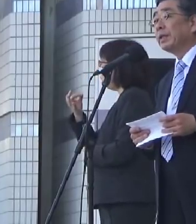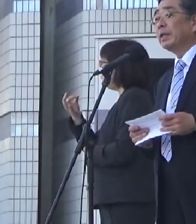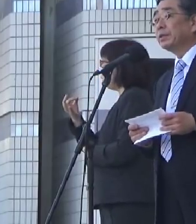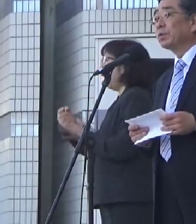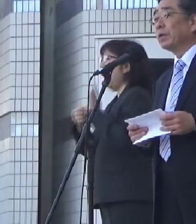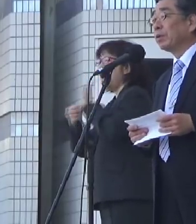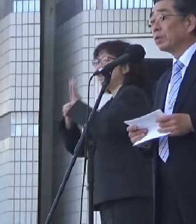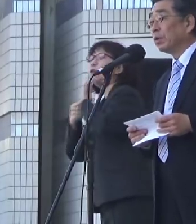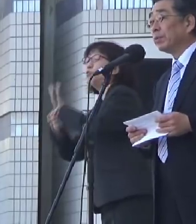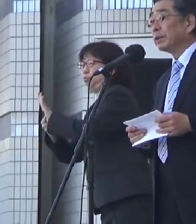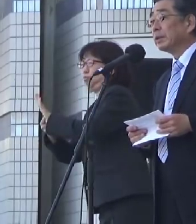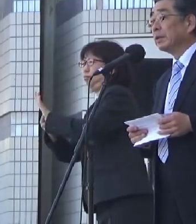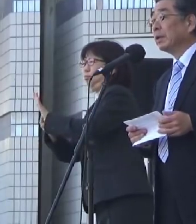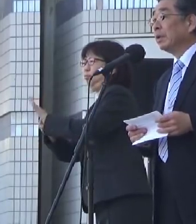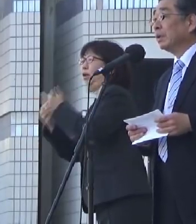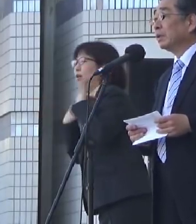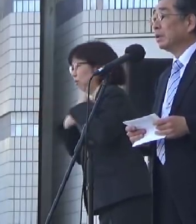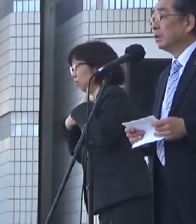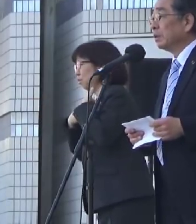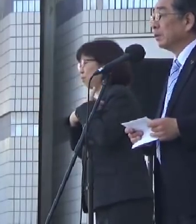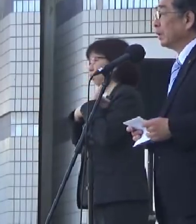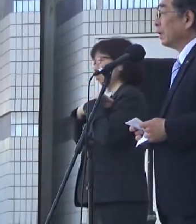どんどん上げていくことだろうと思います。